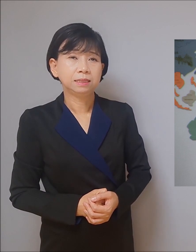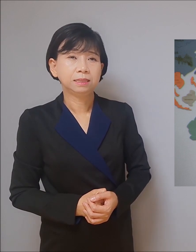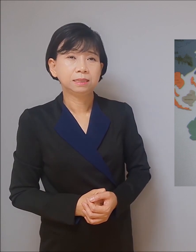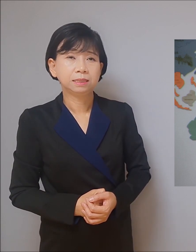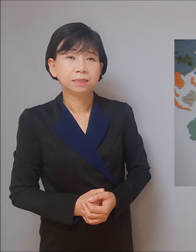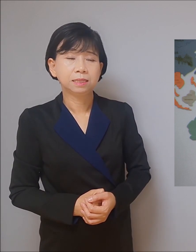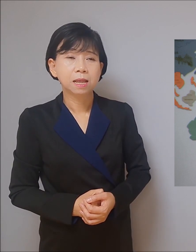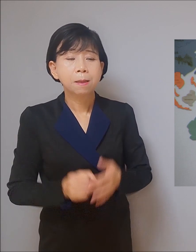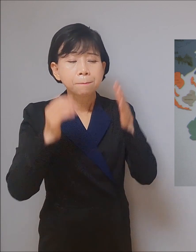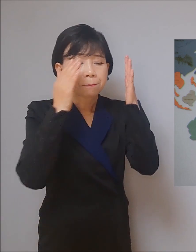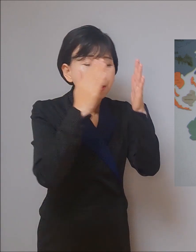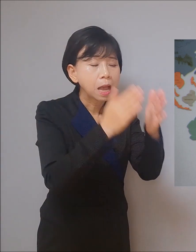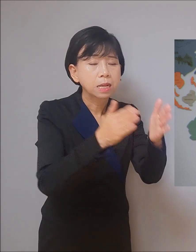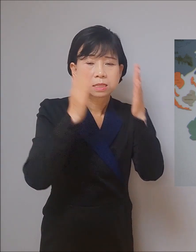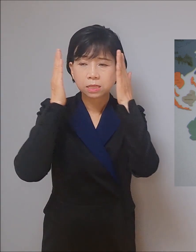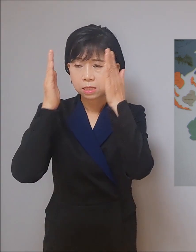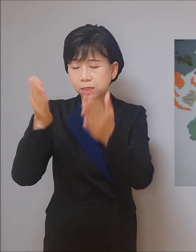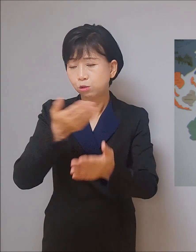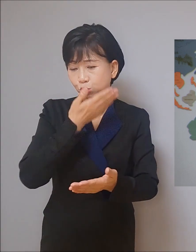방향이 중요합니다.